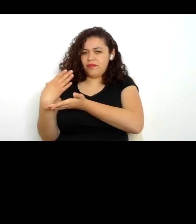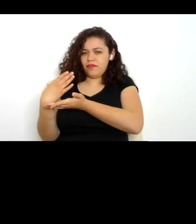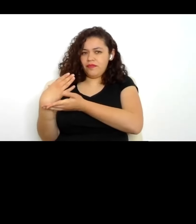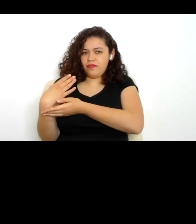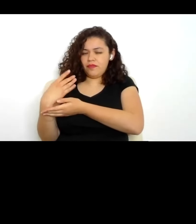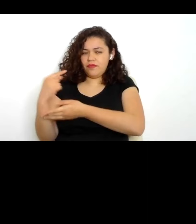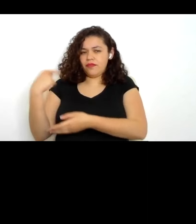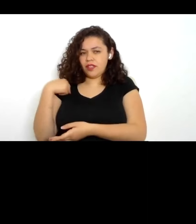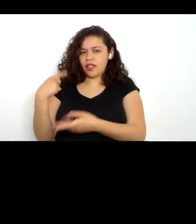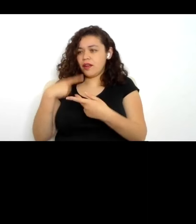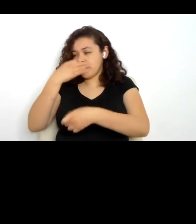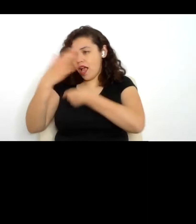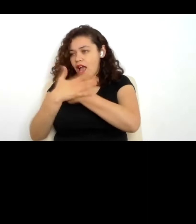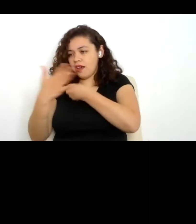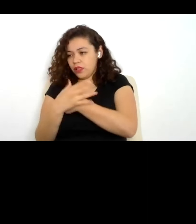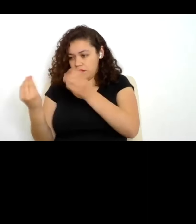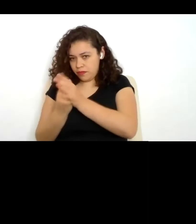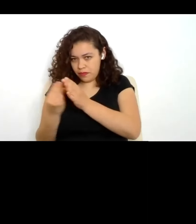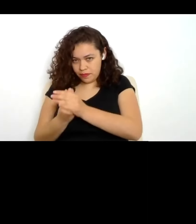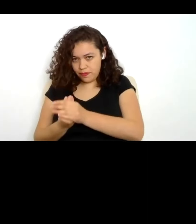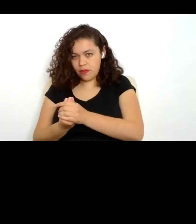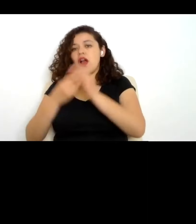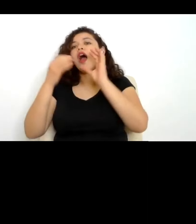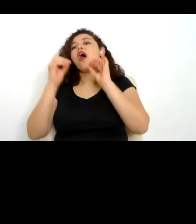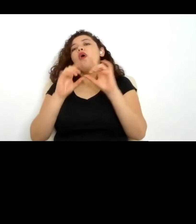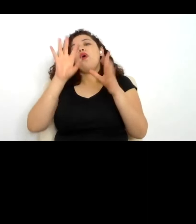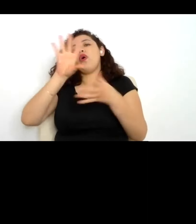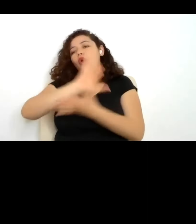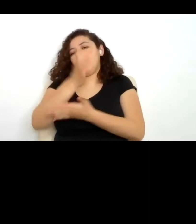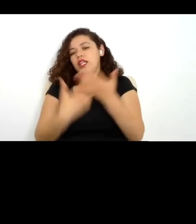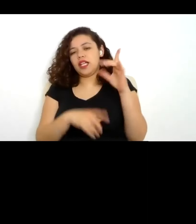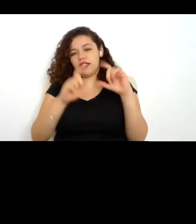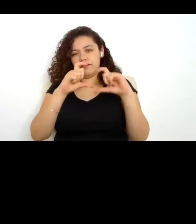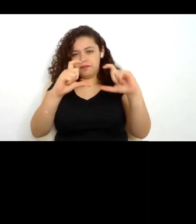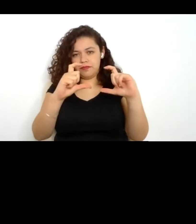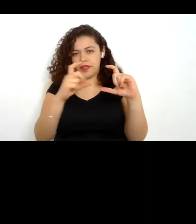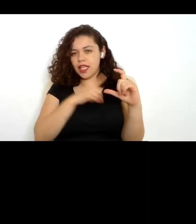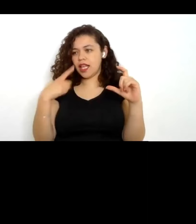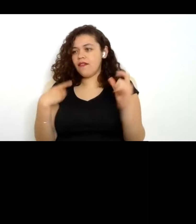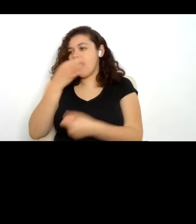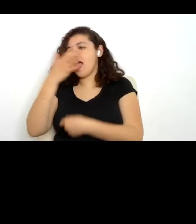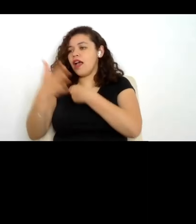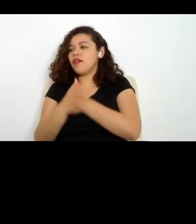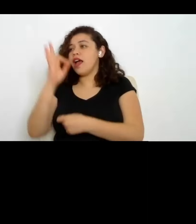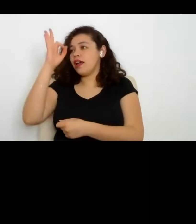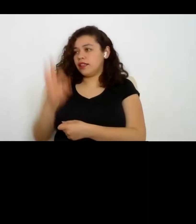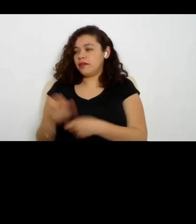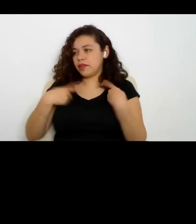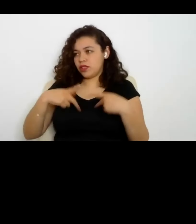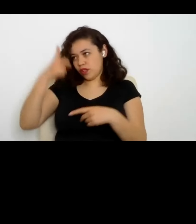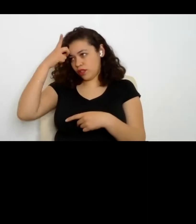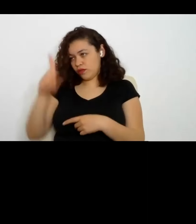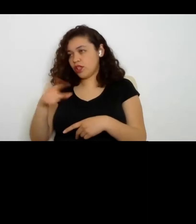necesito que mi aviso de privacidad o la cláusula del contrato contengan la autorización por parte del titular de que puedo